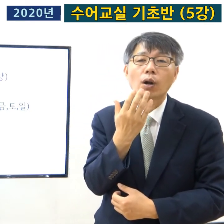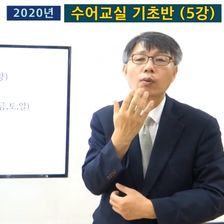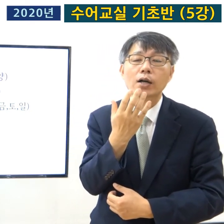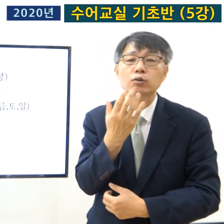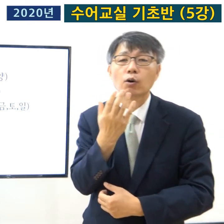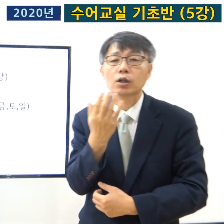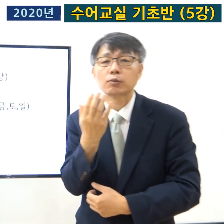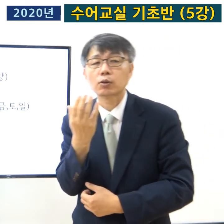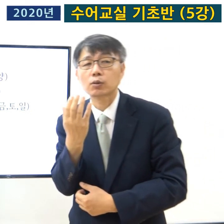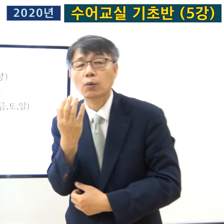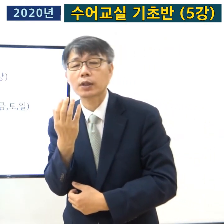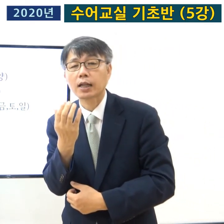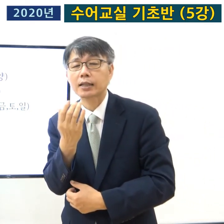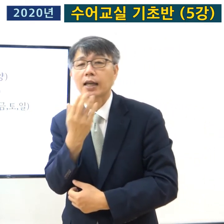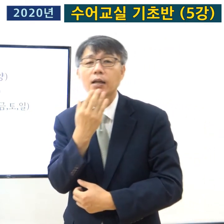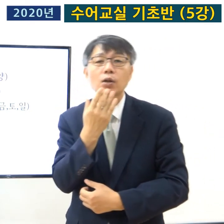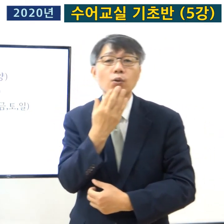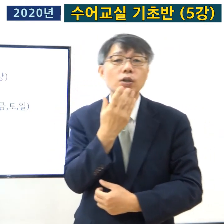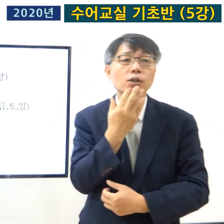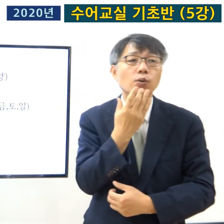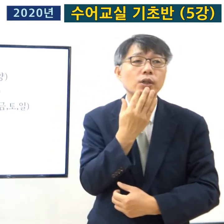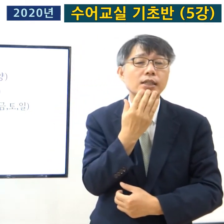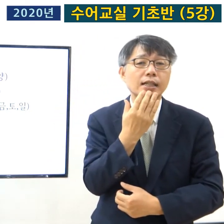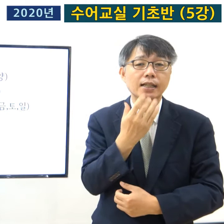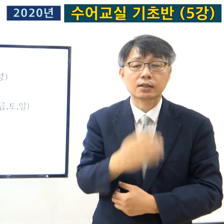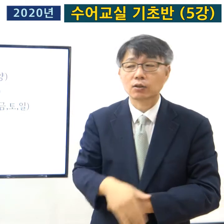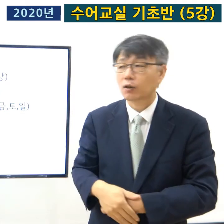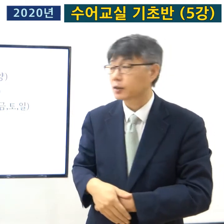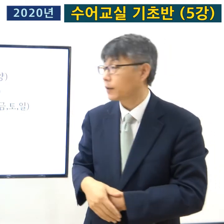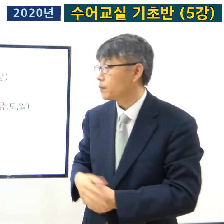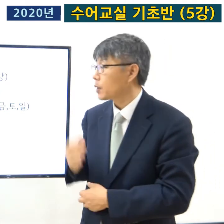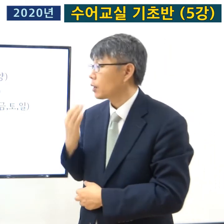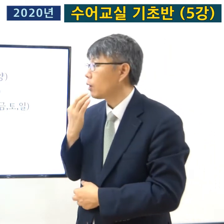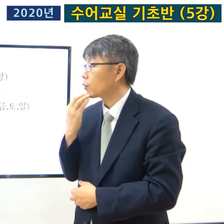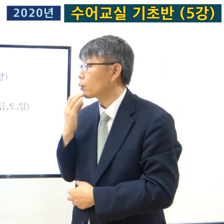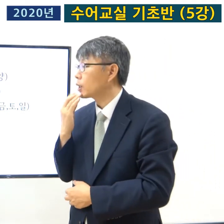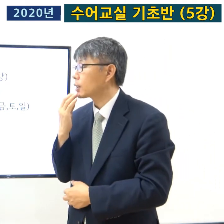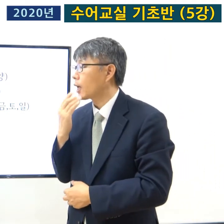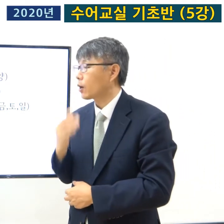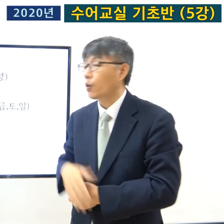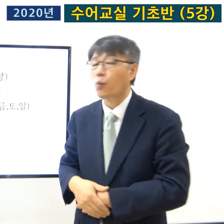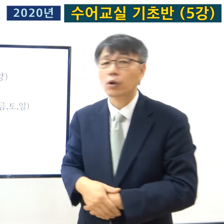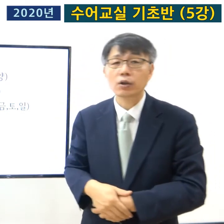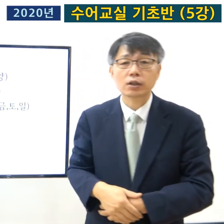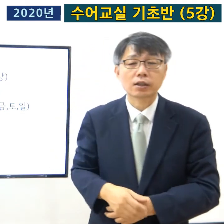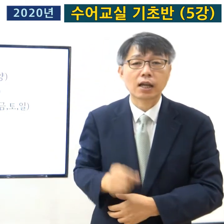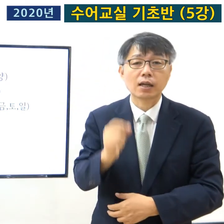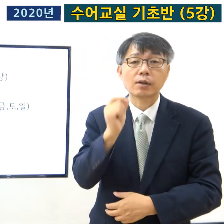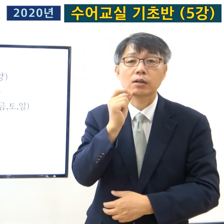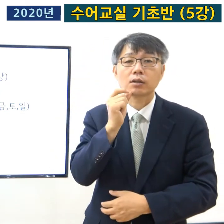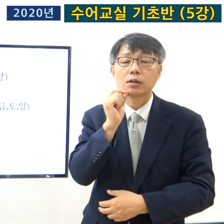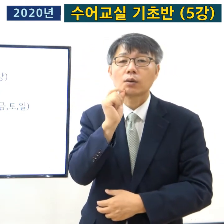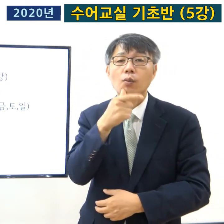화, 수, 목, 금, 토 이렇게 할 때 여기서 요일이 시작되거든요. 근데 요일인데 월요일은 어떻게 하냐면